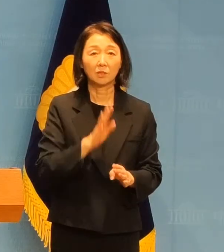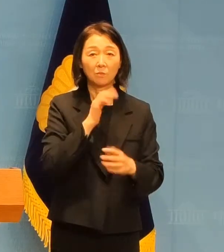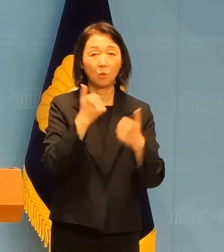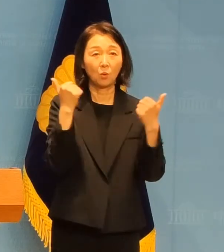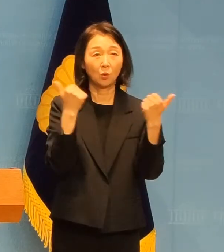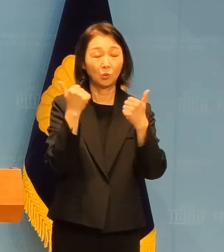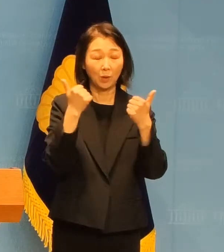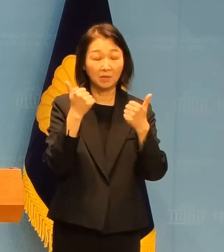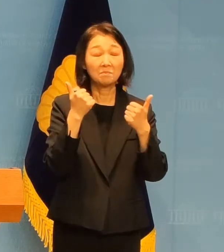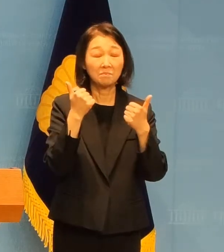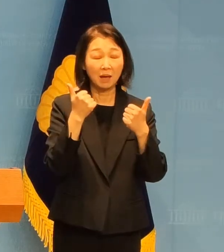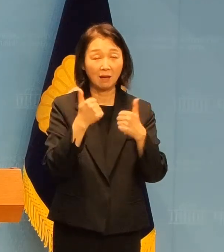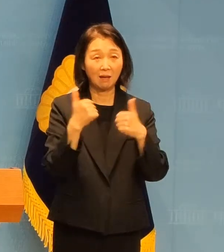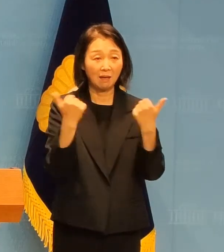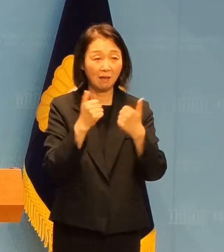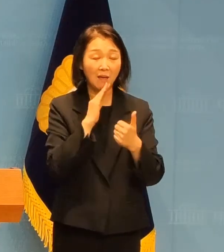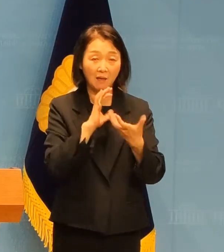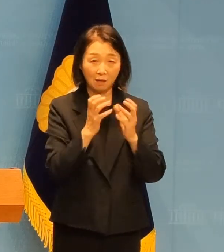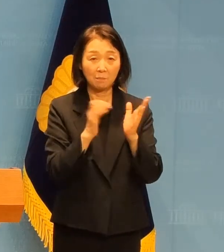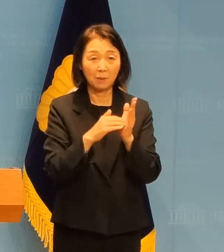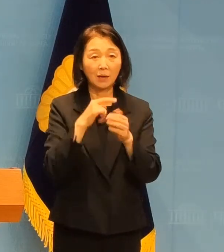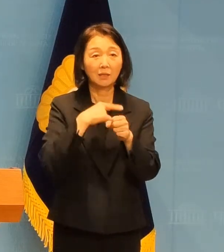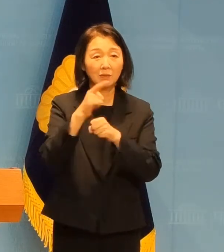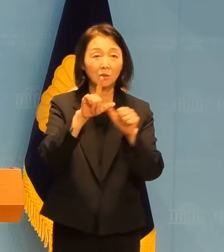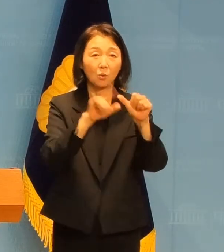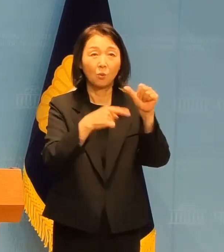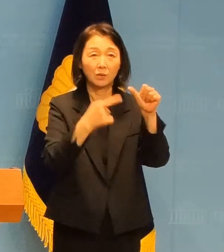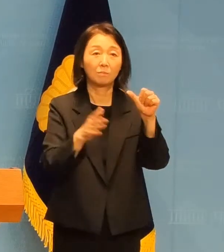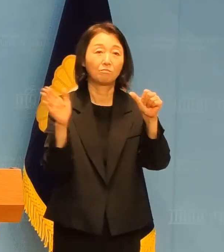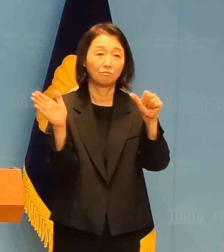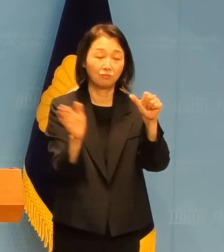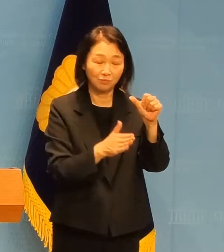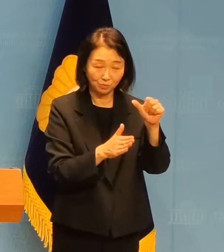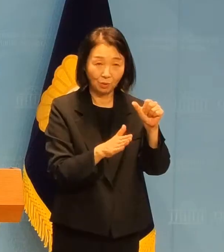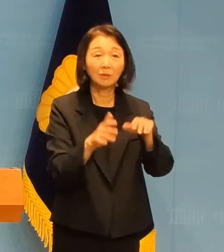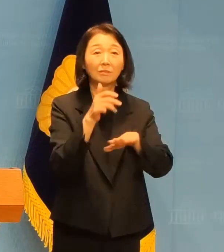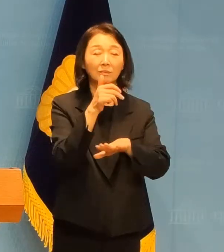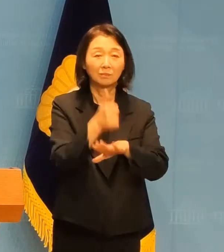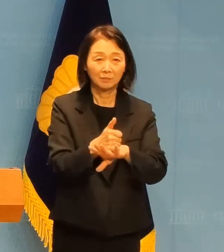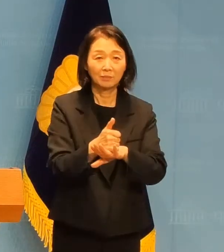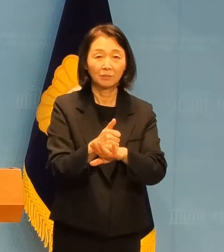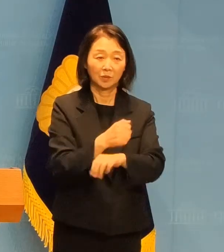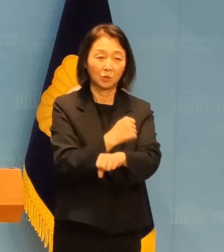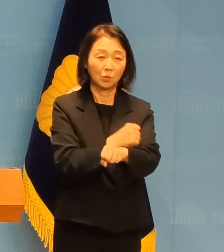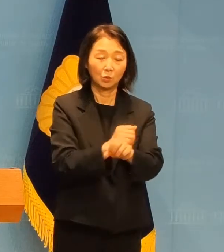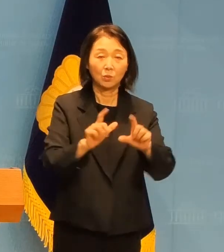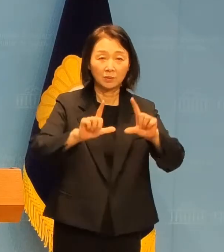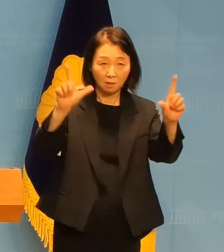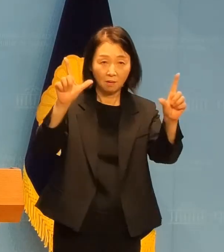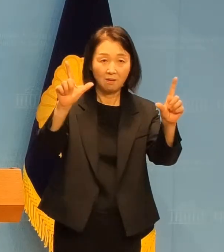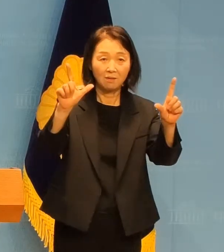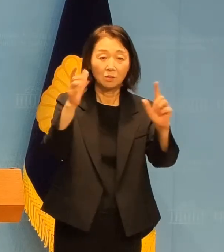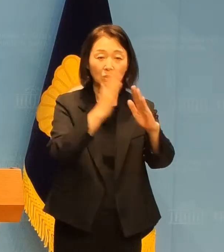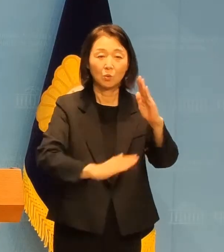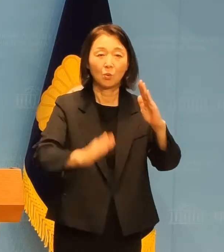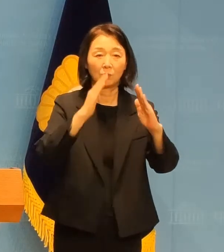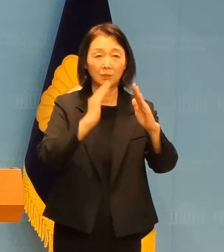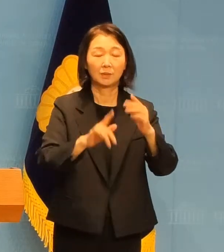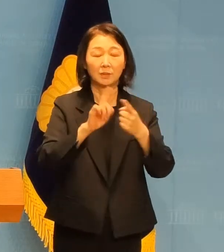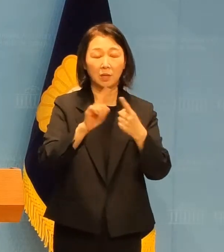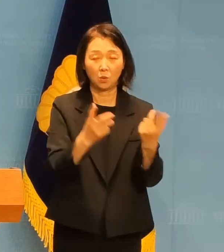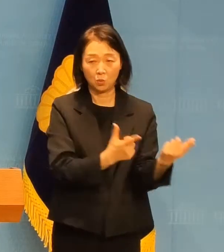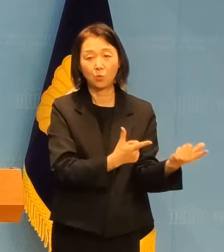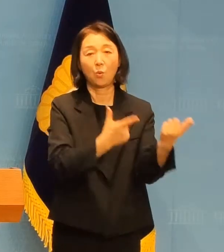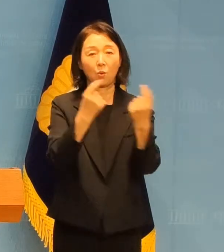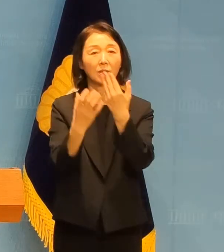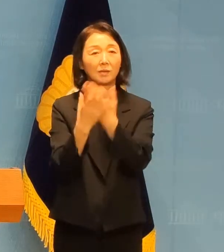본회의 의결을 거치면 내년 5월 1일부터는 드디어 노동절을 공식적이고